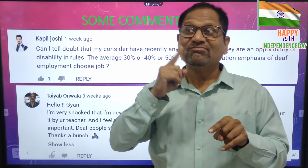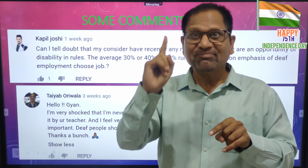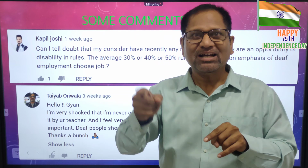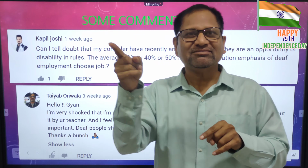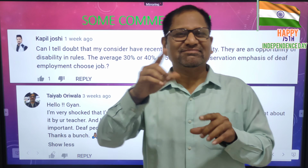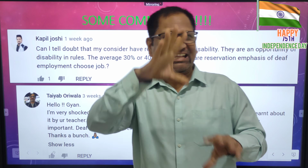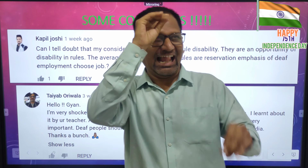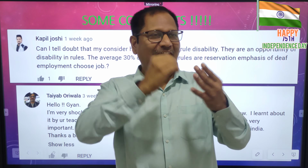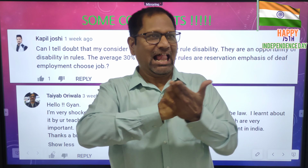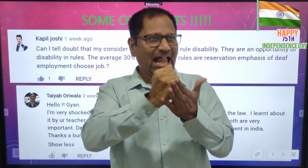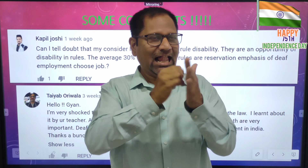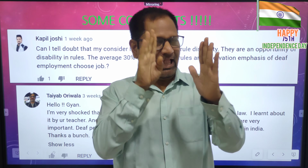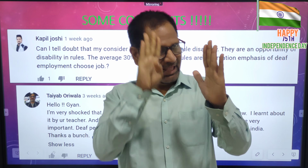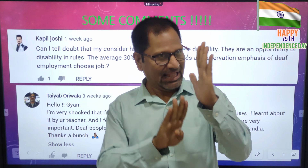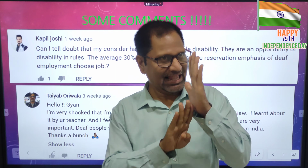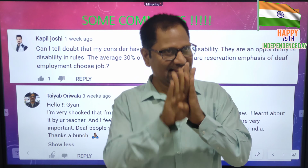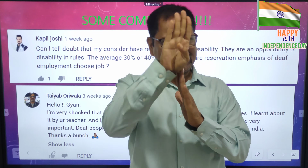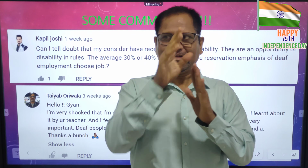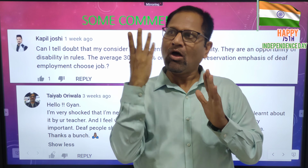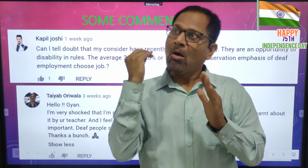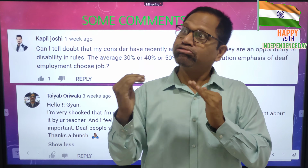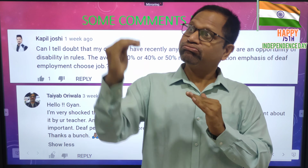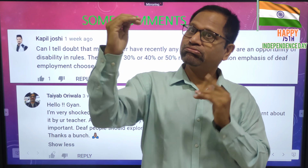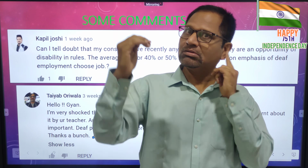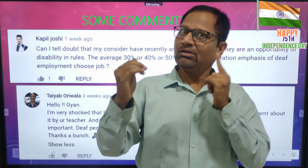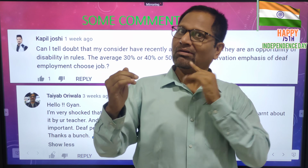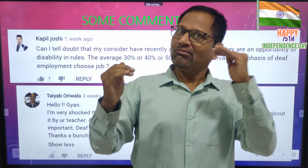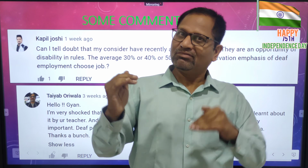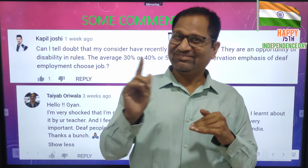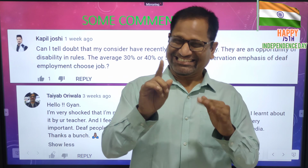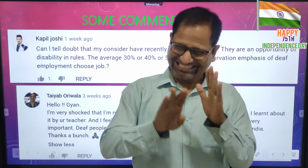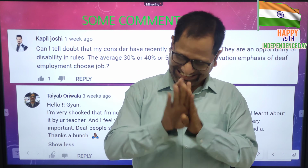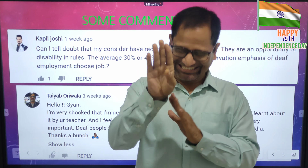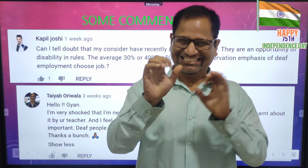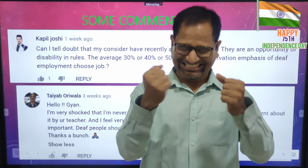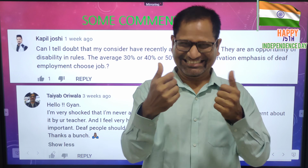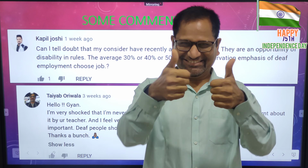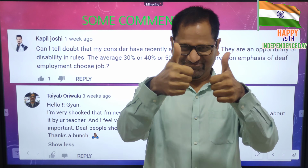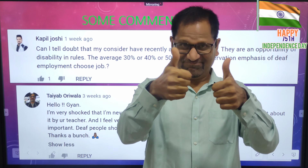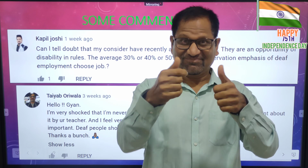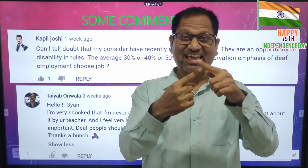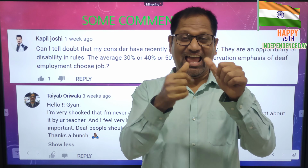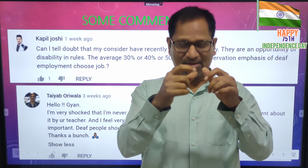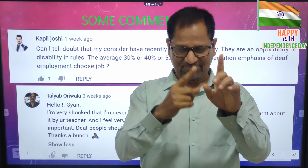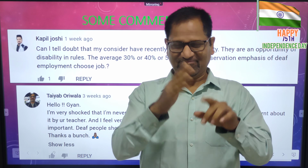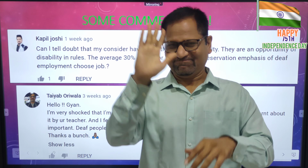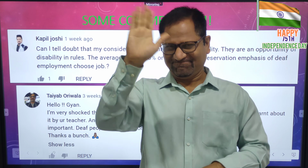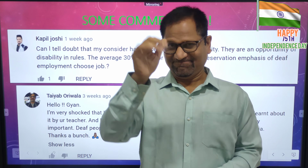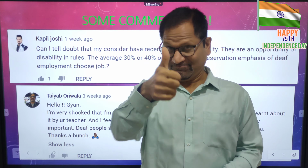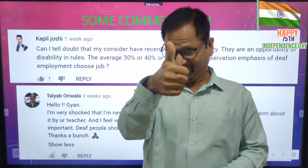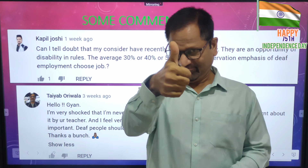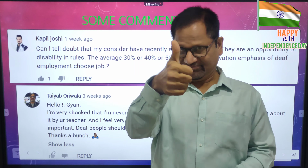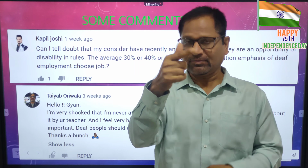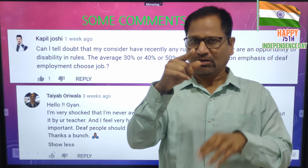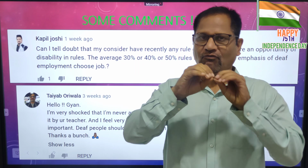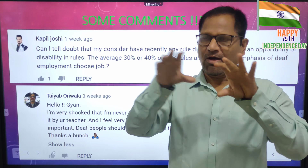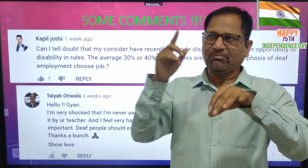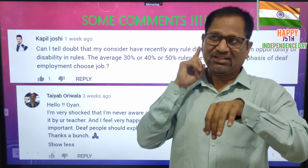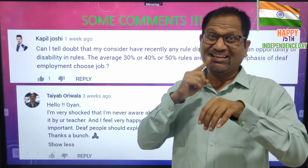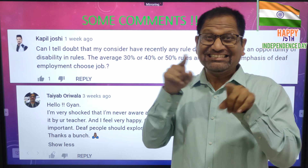जी जैसे ही मैं हिंदुस्तान के सभी दिव्यांगजनों से आग्रह करूँगा कि वो लोग भी ये देखें, जो भी